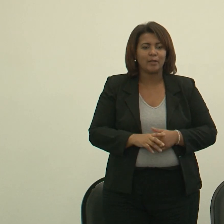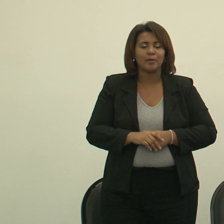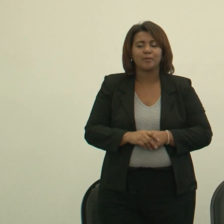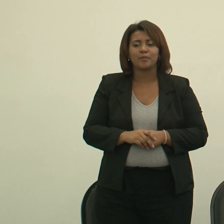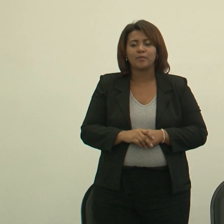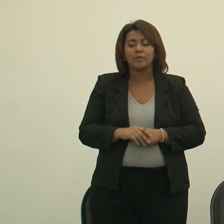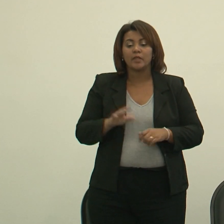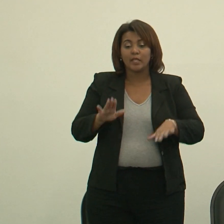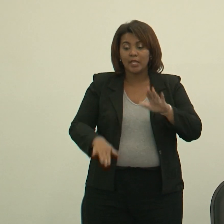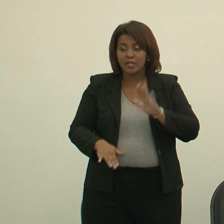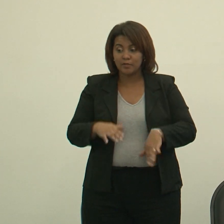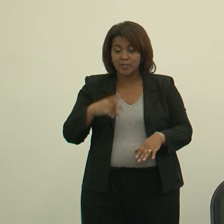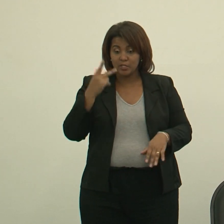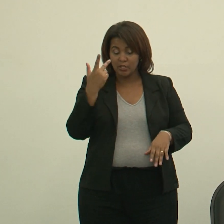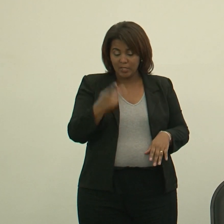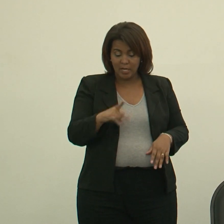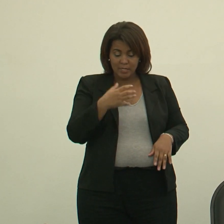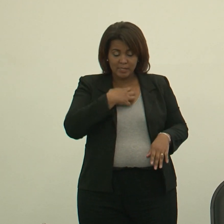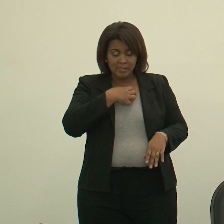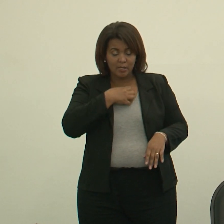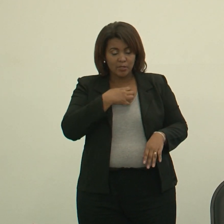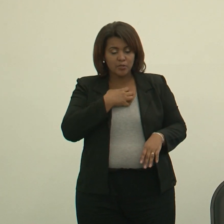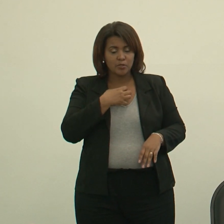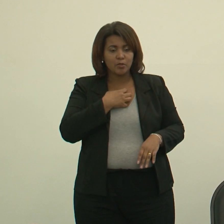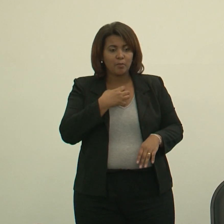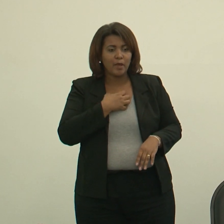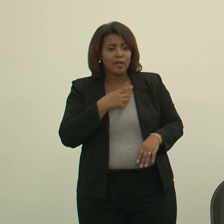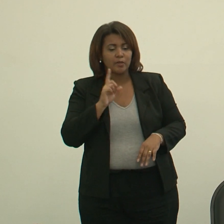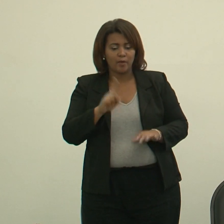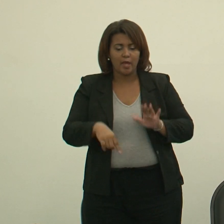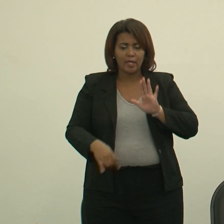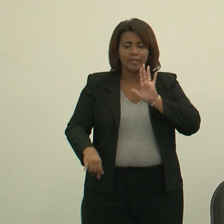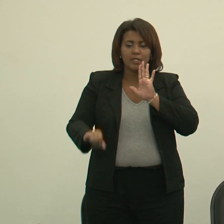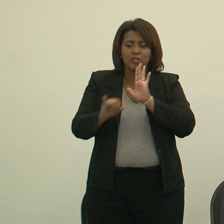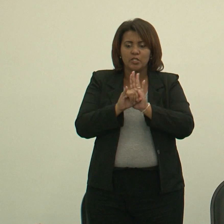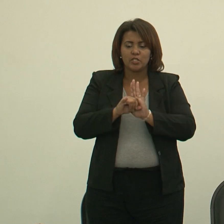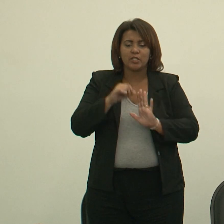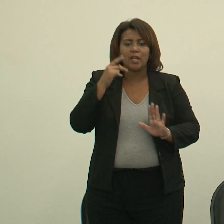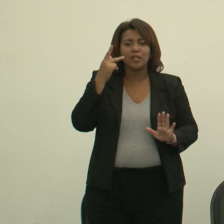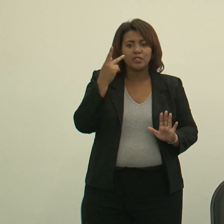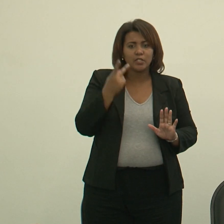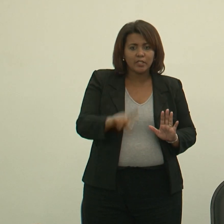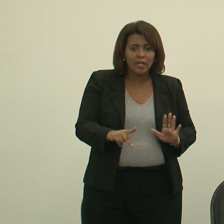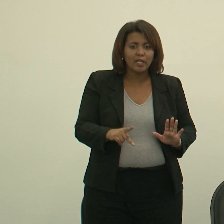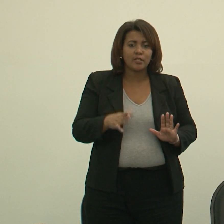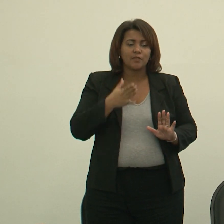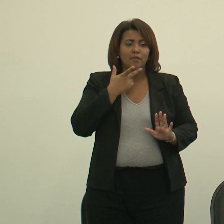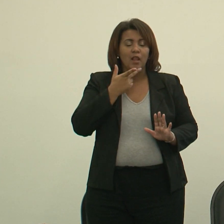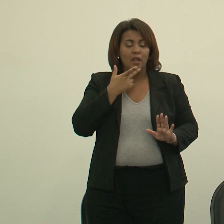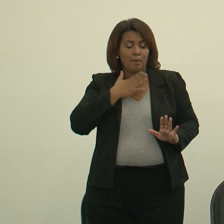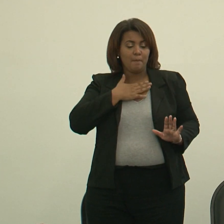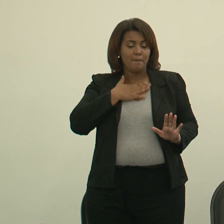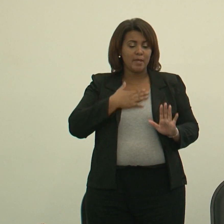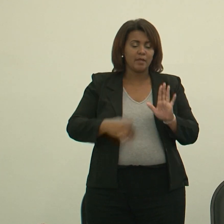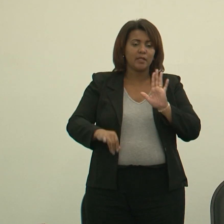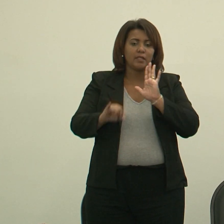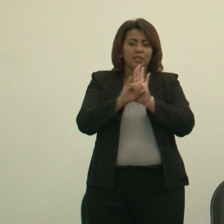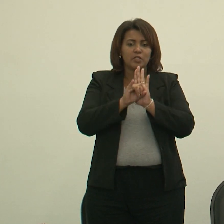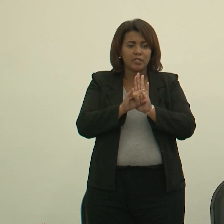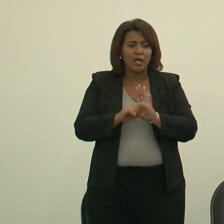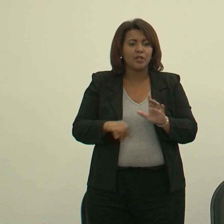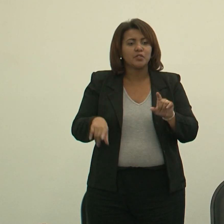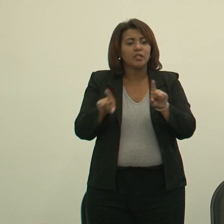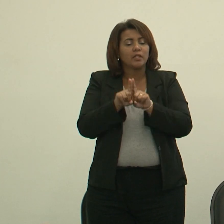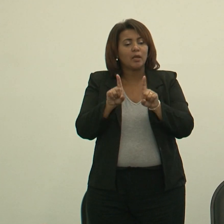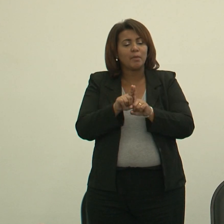tem 2 características. Uma é a questão identitária, eu estou falando da minha identidade, então eu estou falando em